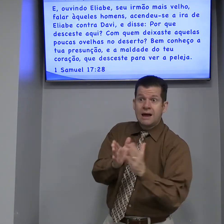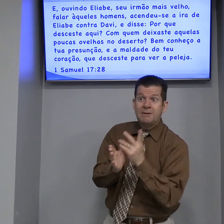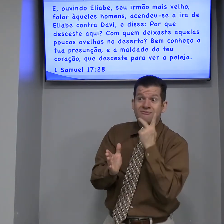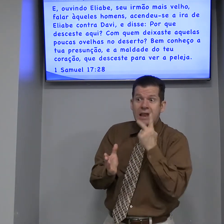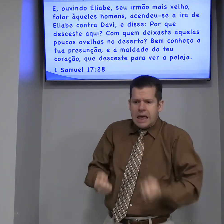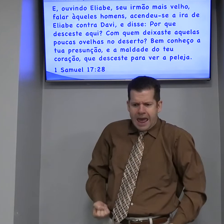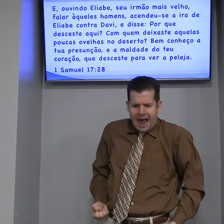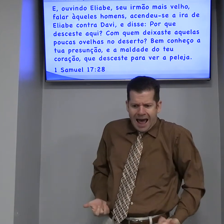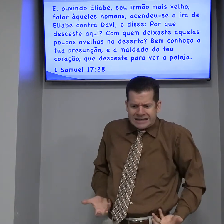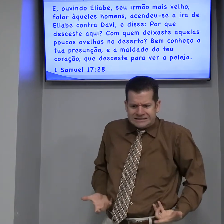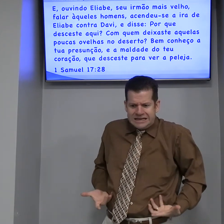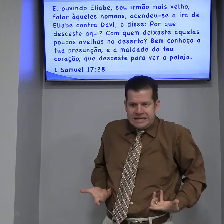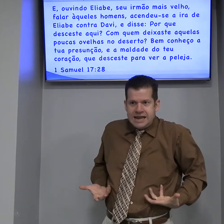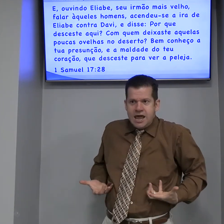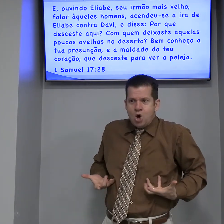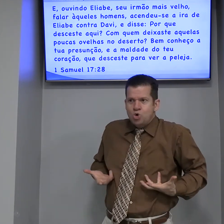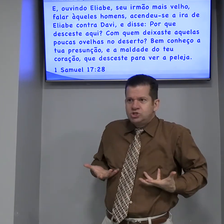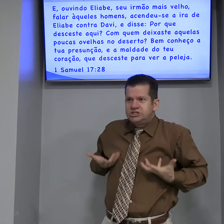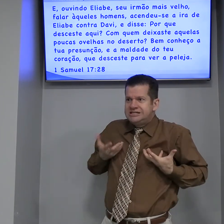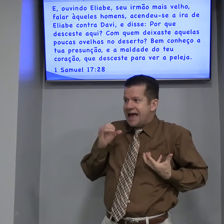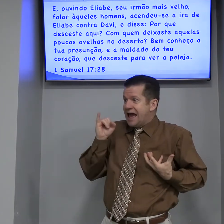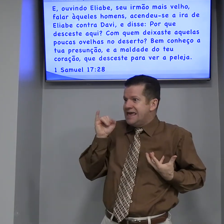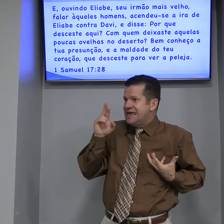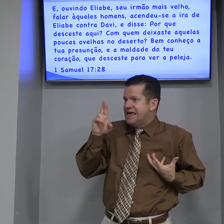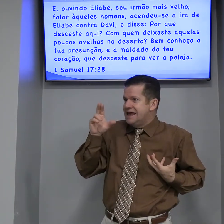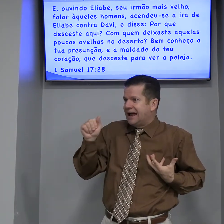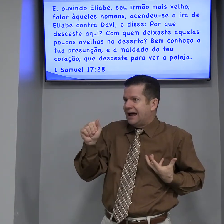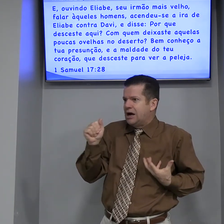Ele fala, acendeu-se a ira.